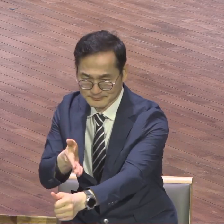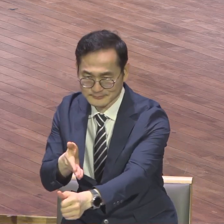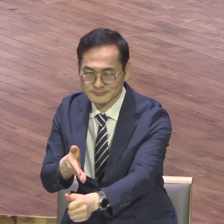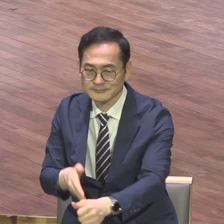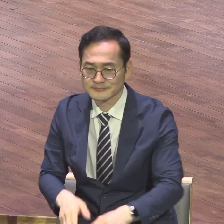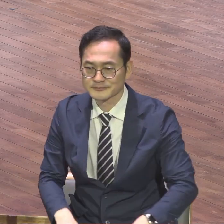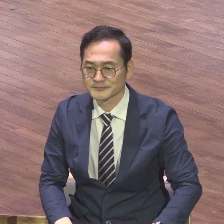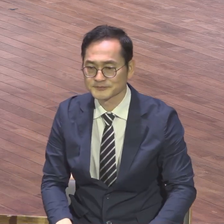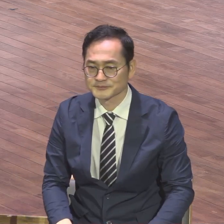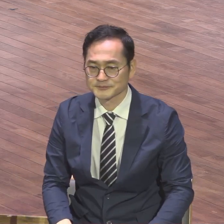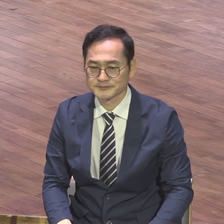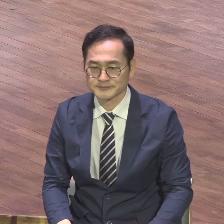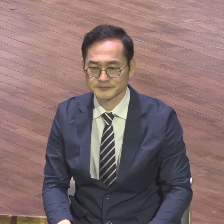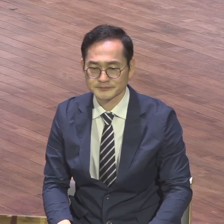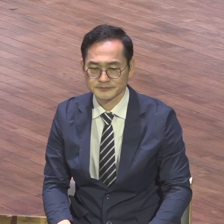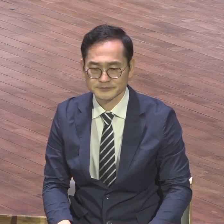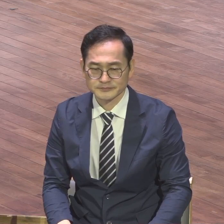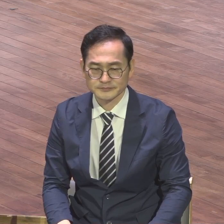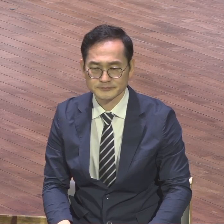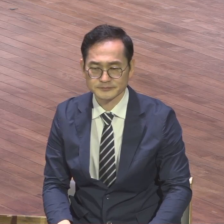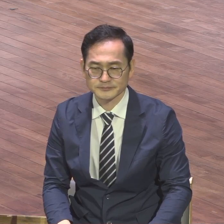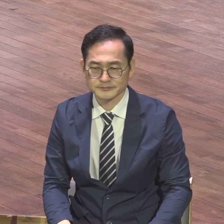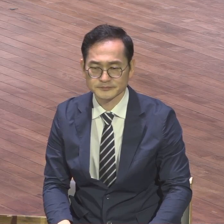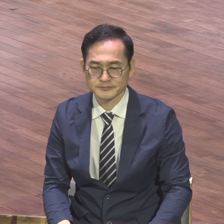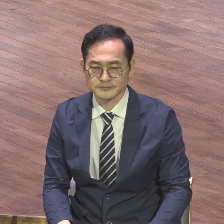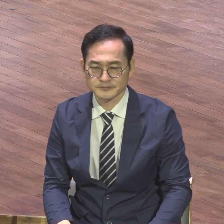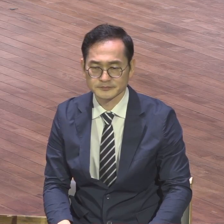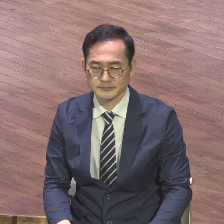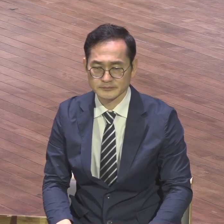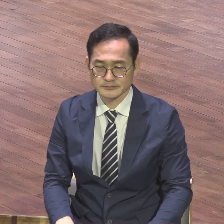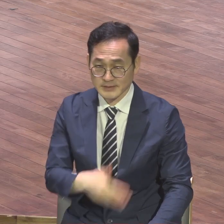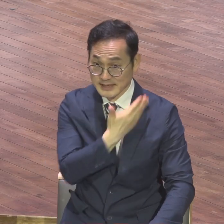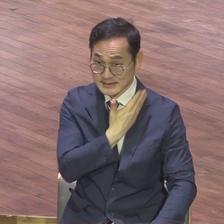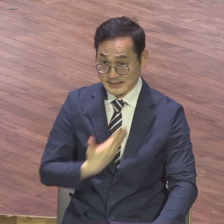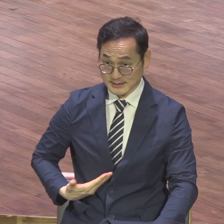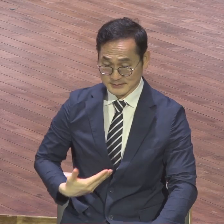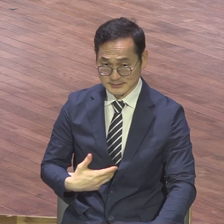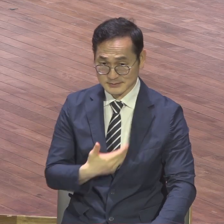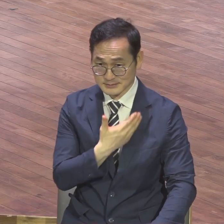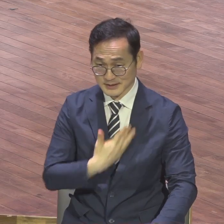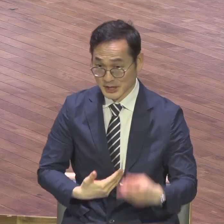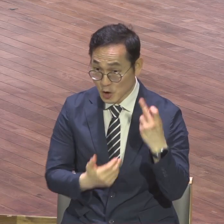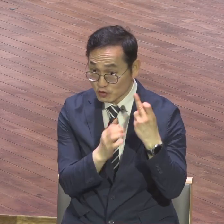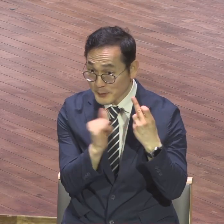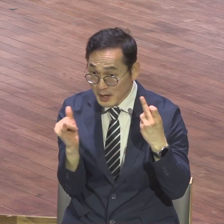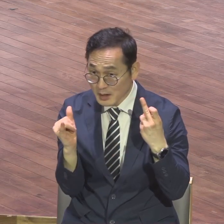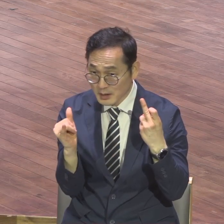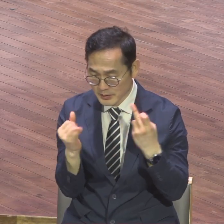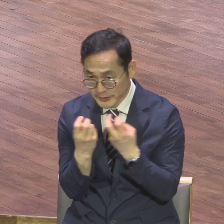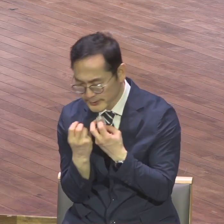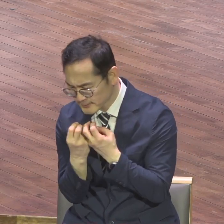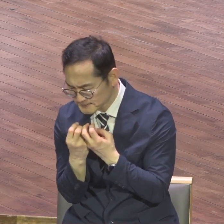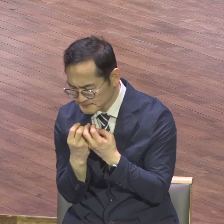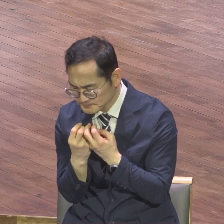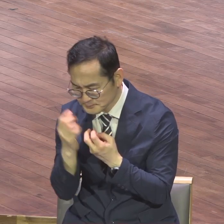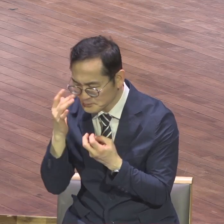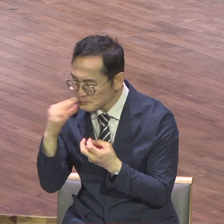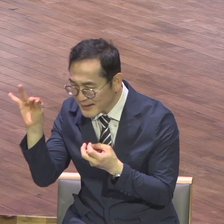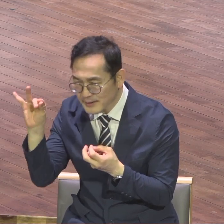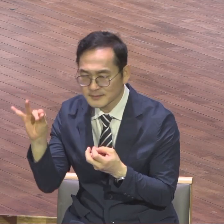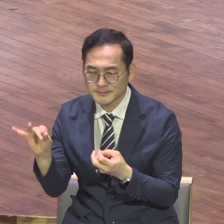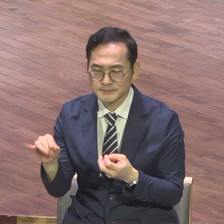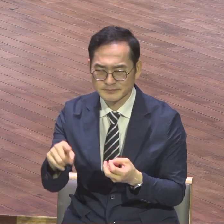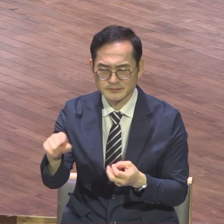하니. 자, 사도들의 대처가 뭐예요? 아주 지혜롭게 서로 간에 누가